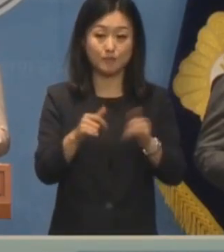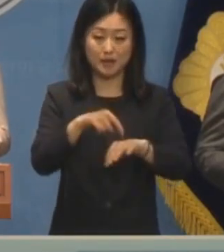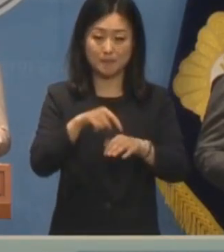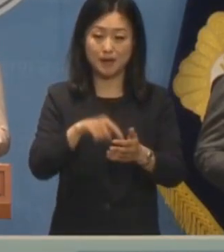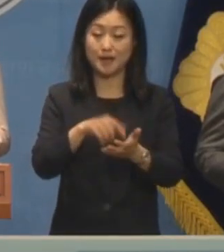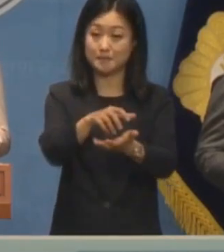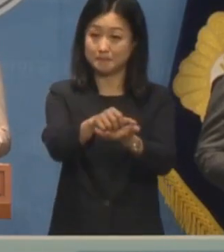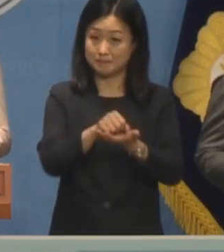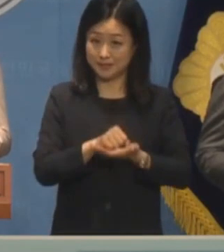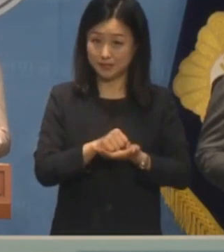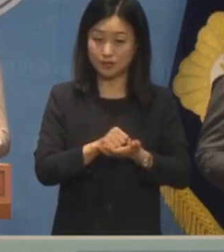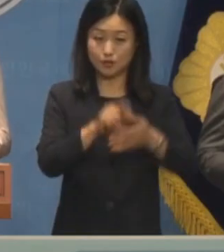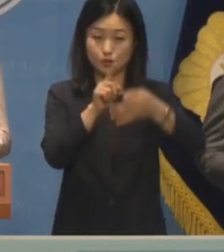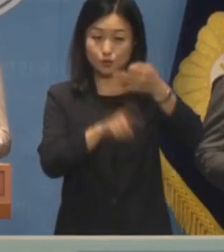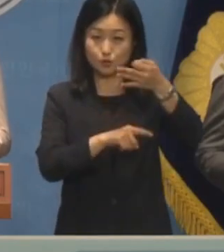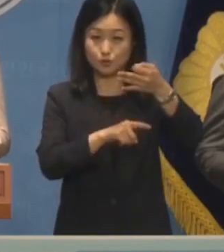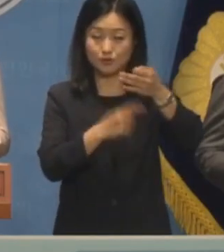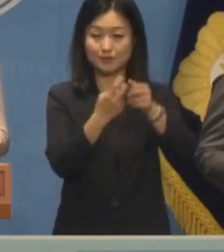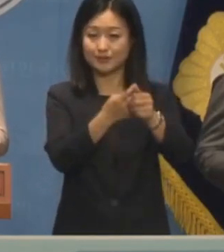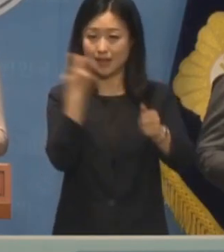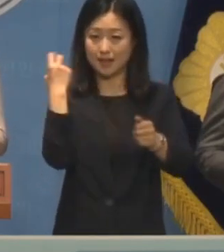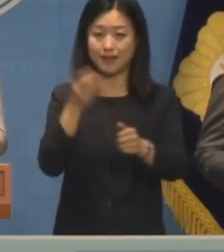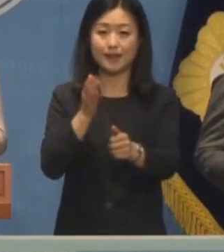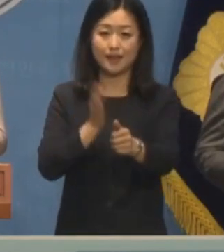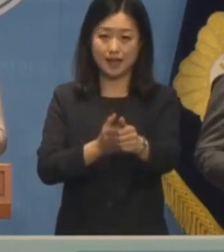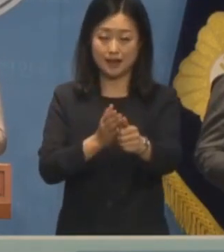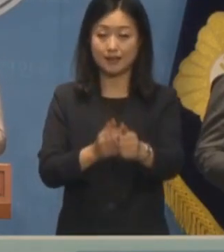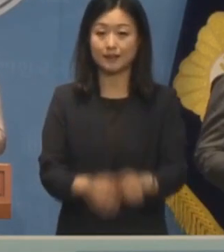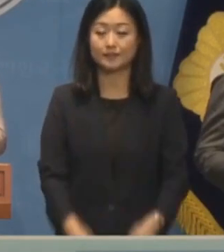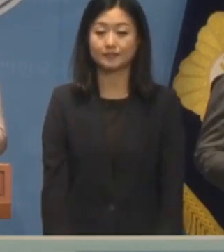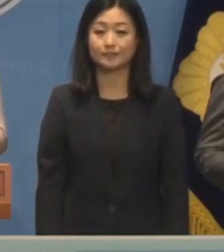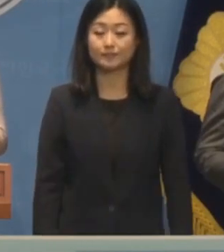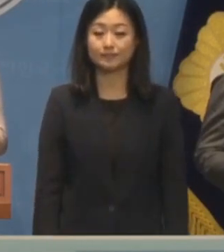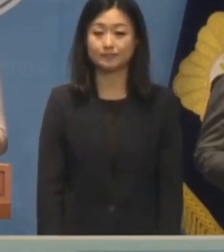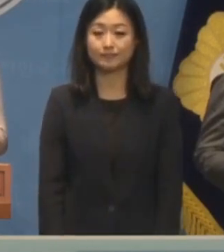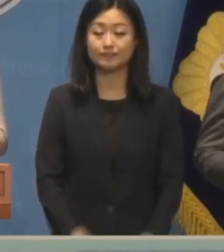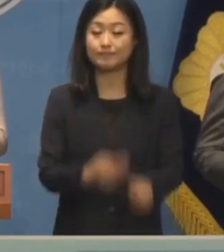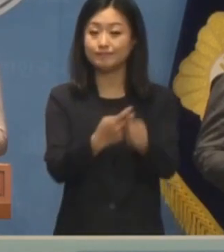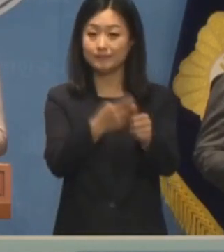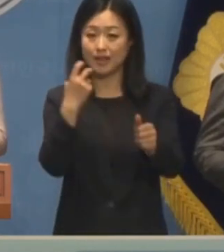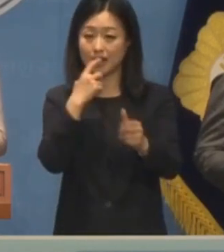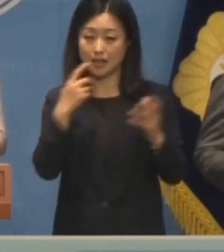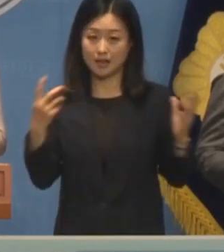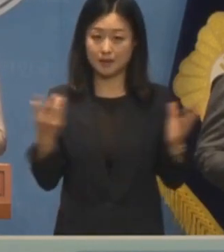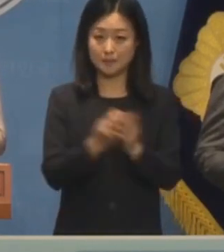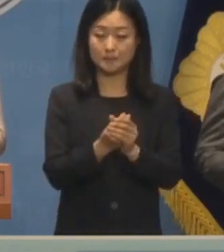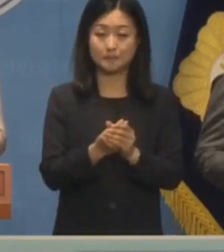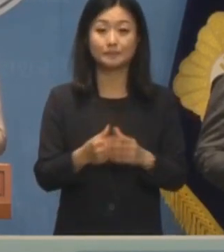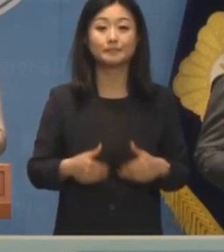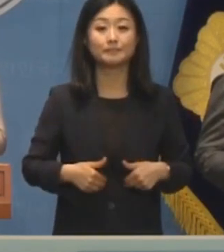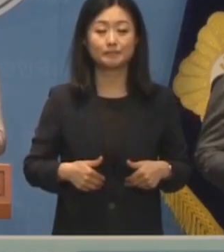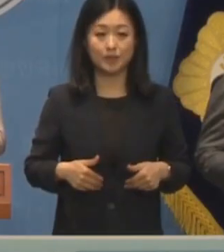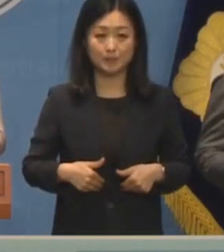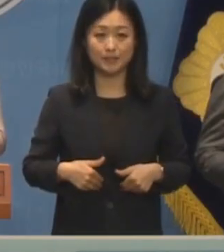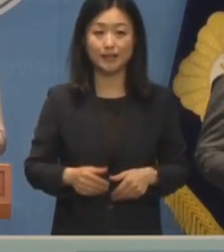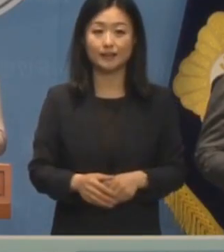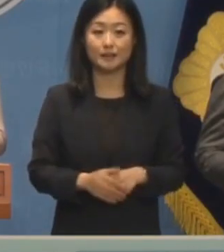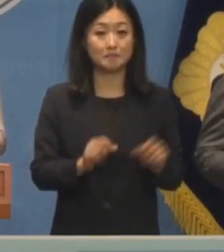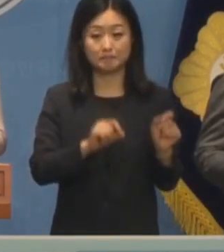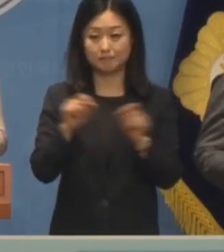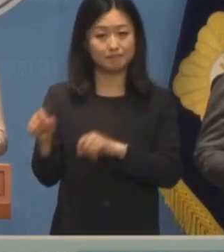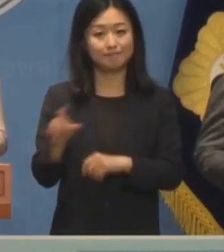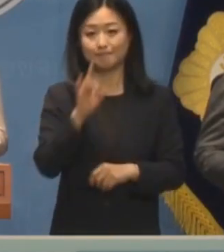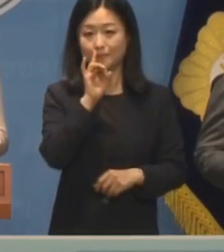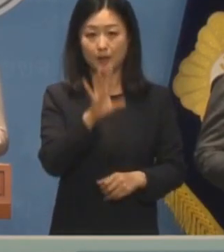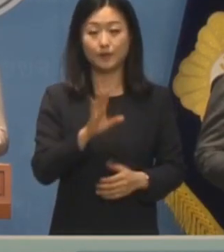받들어 윤석열을 즉각 탄핵하라. 이제 탄핵을 완성시킬 시간입니다. 더 이상 미룰 수